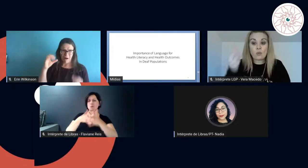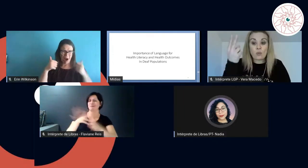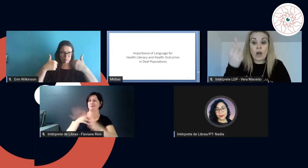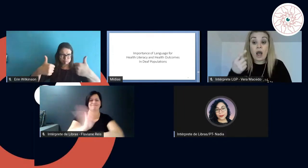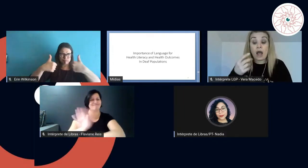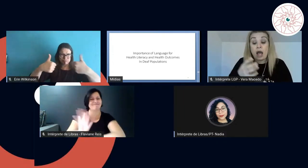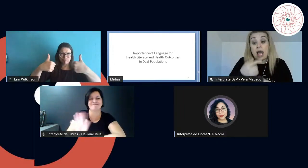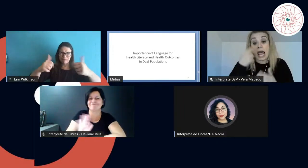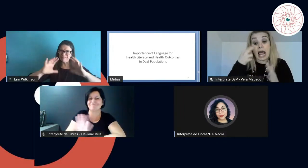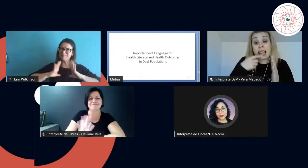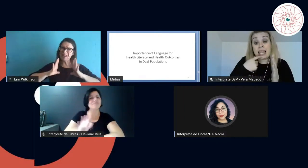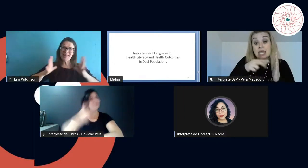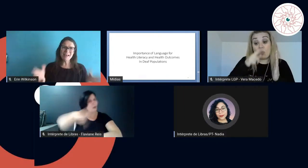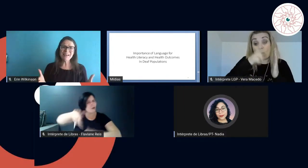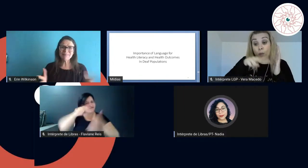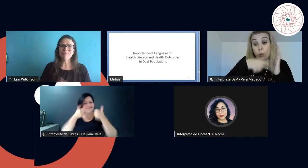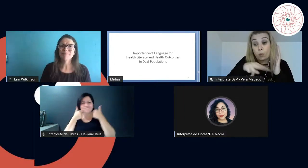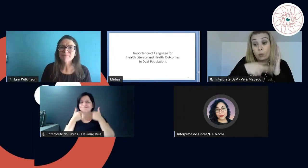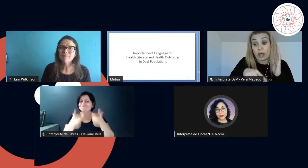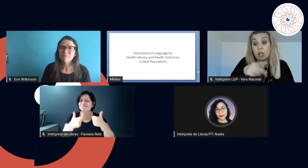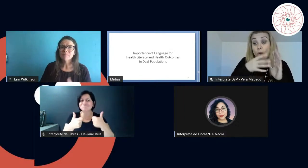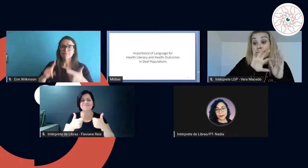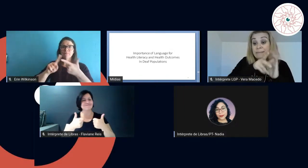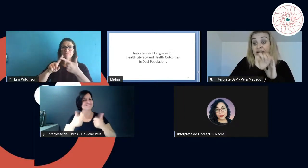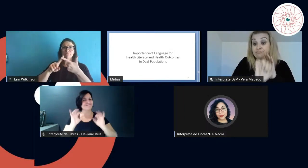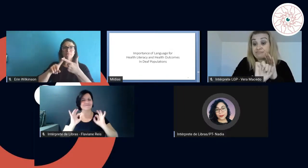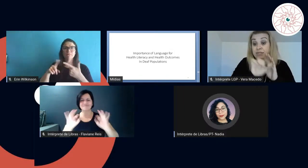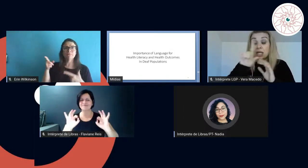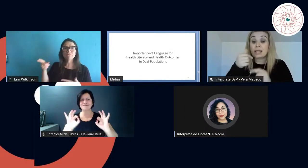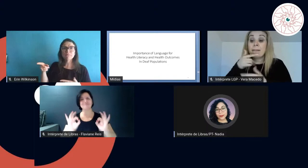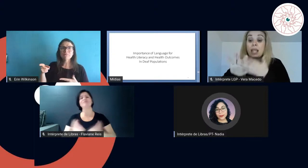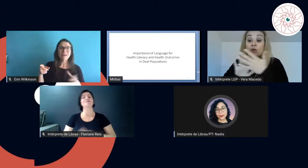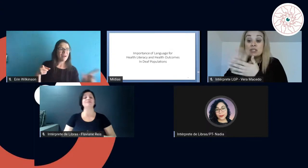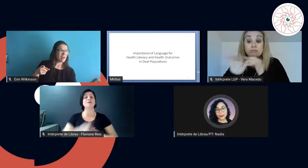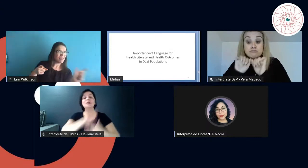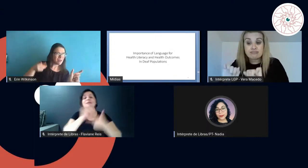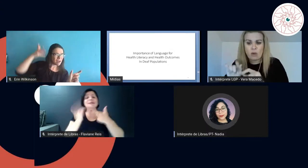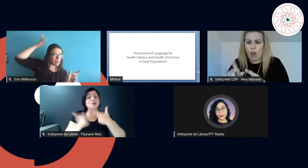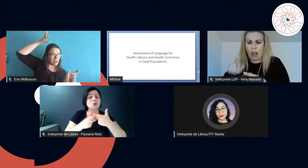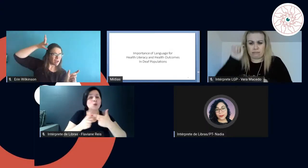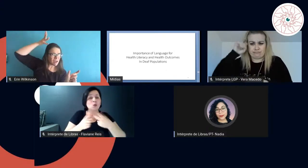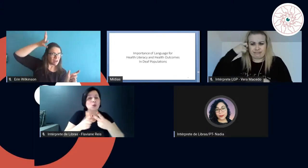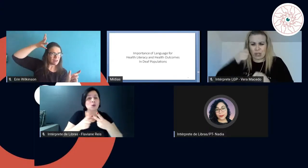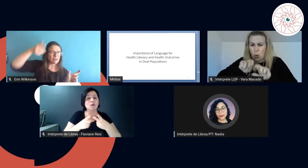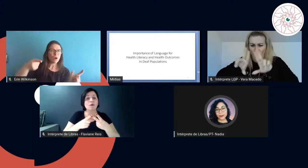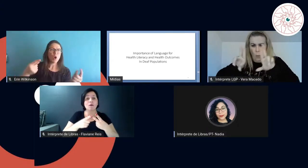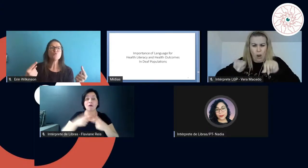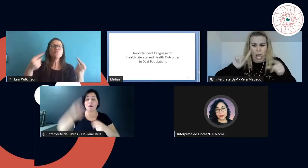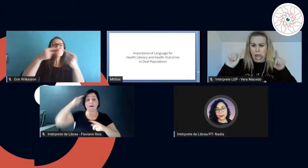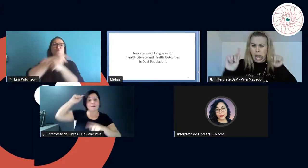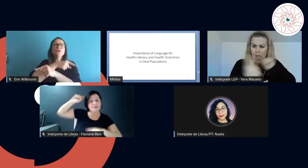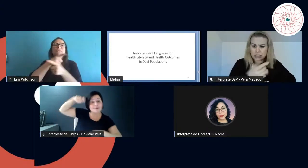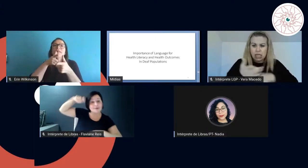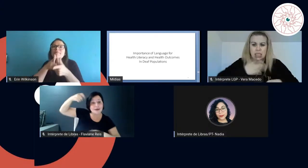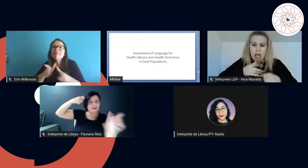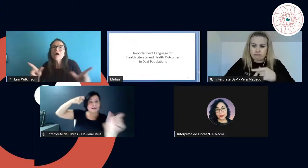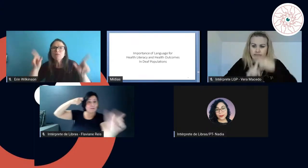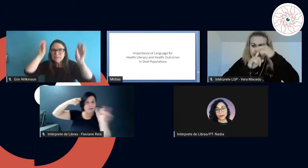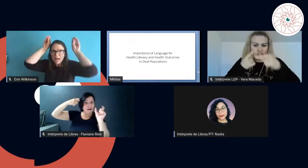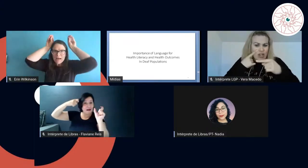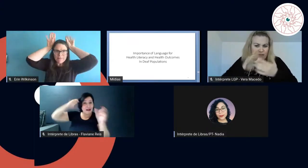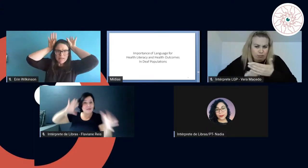país e da língua de sinais. e ela não traz nenhum nenhum eh malefício para essa pessoa, muito pelo contrário, conforme a gente já